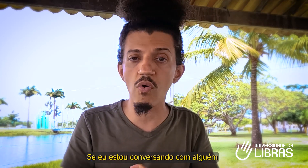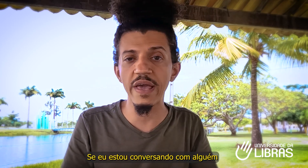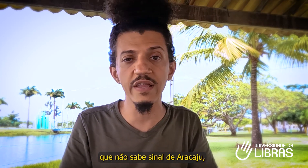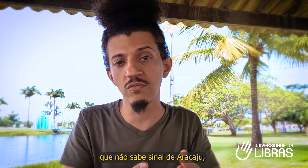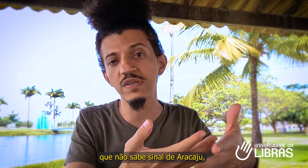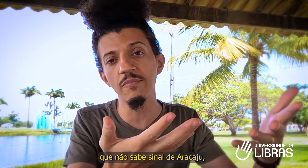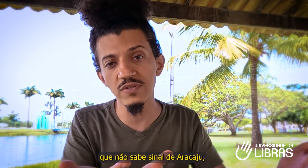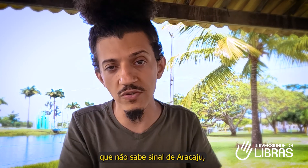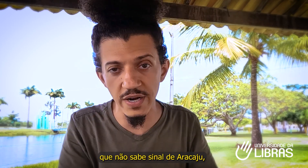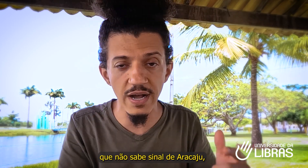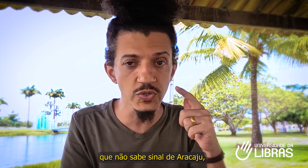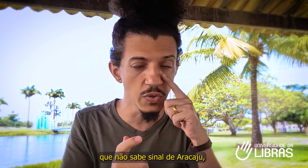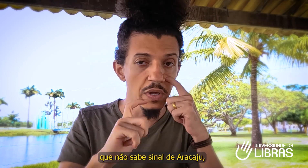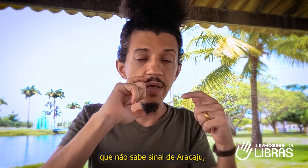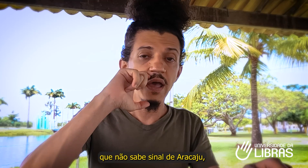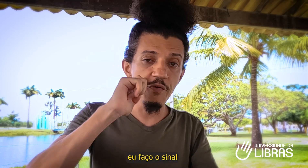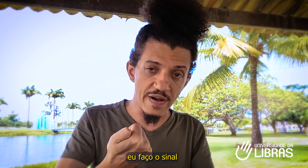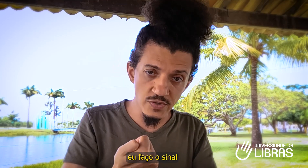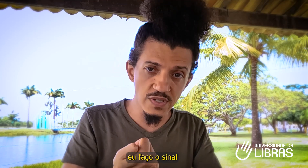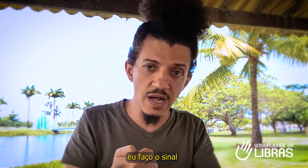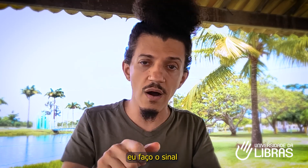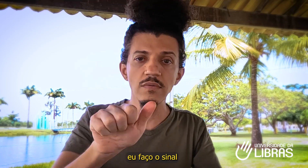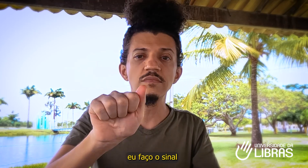alguém que não sabe o sinal de Aracaju, eu faço o sinal